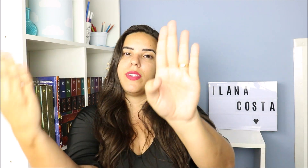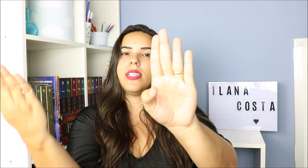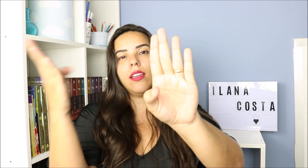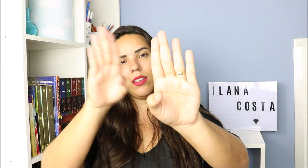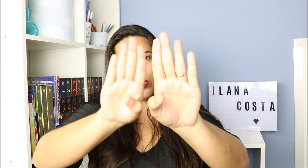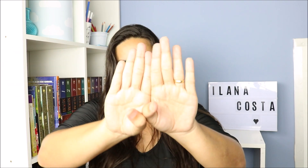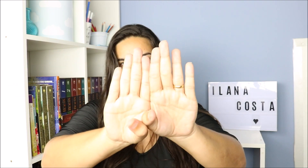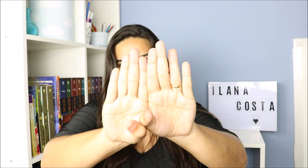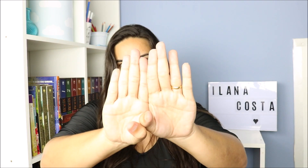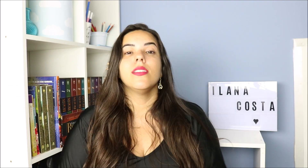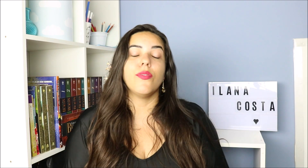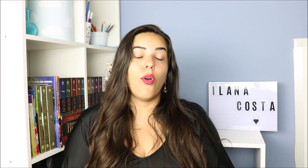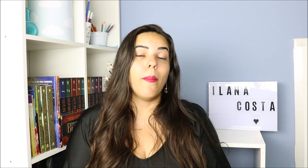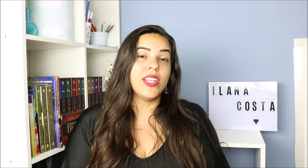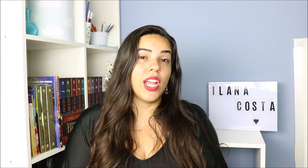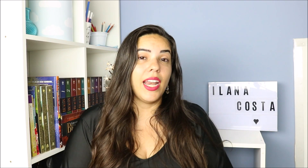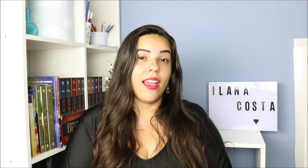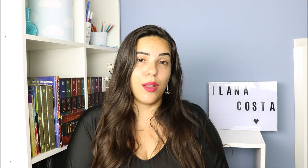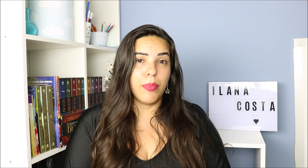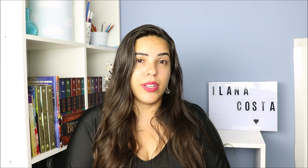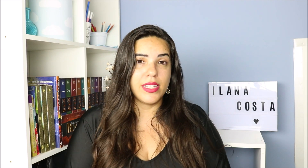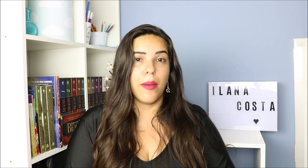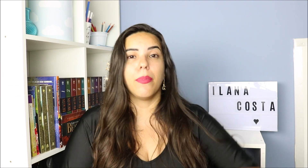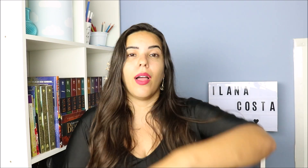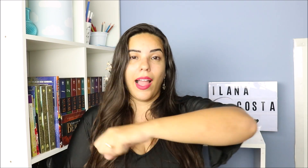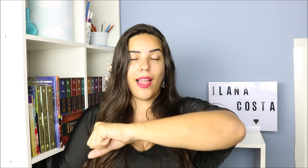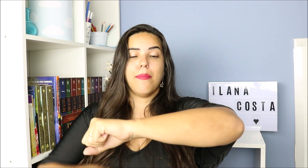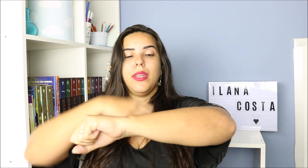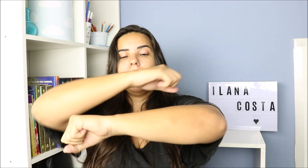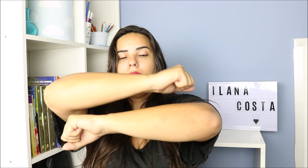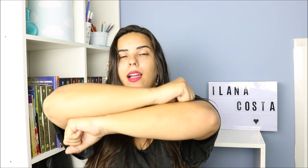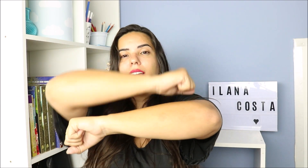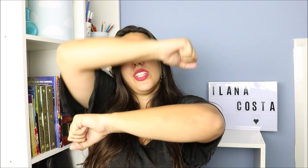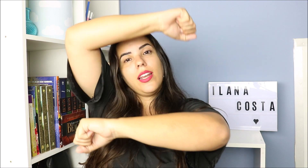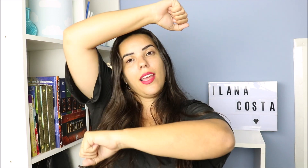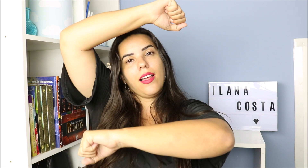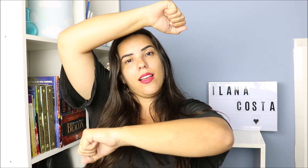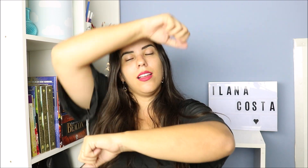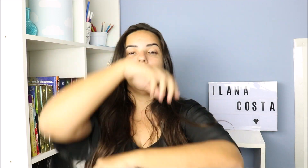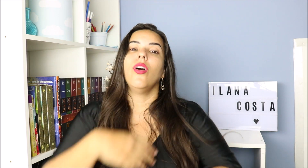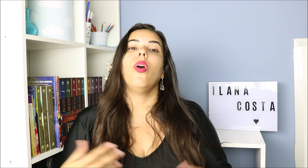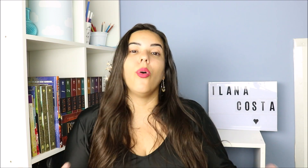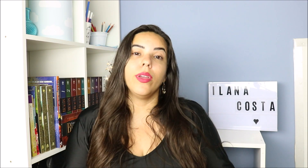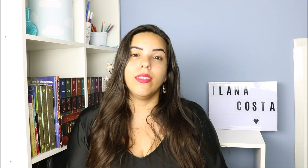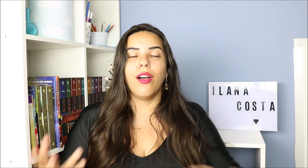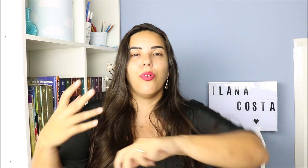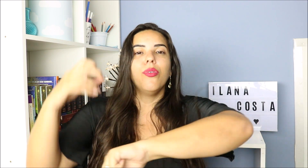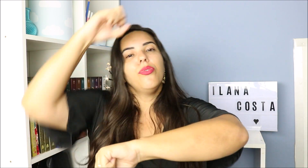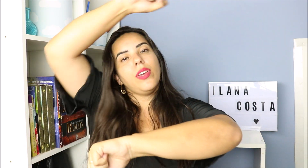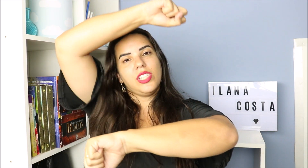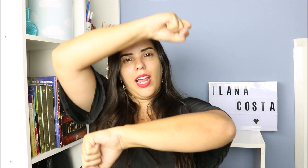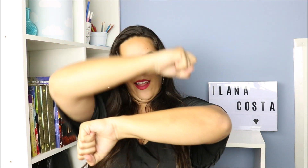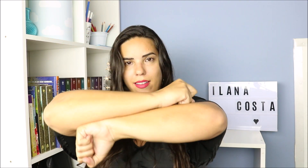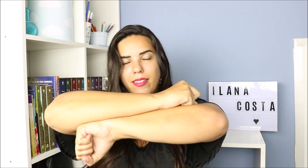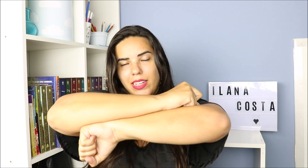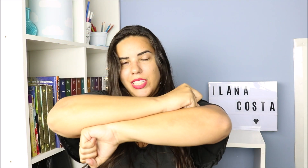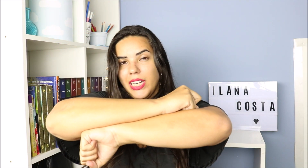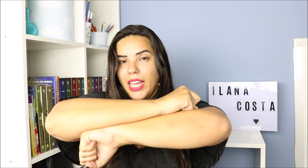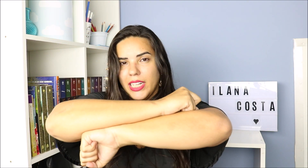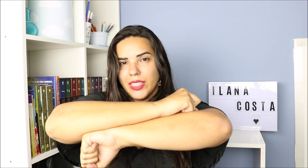fazer isso daqui. Se for uma janela, por exemplo, abrir a janela ou então fechar a janela.